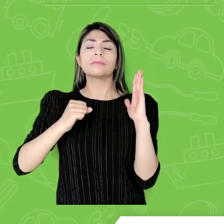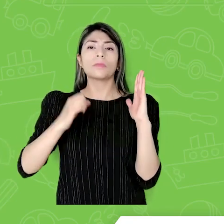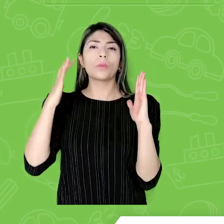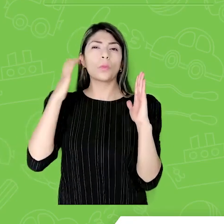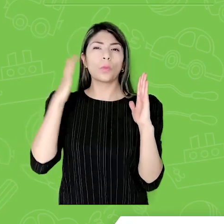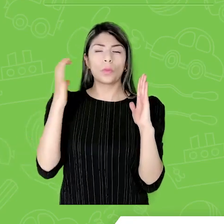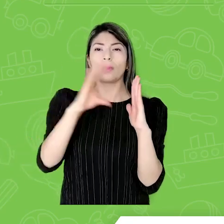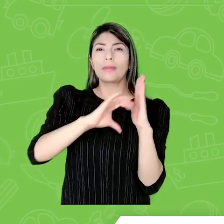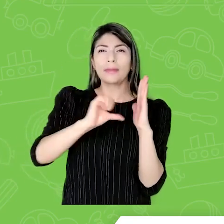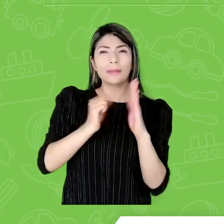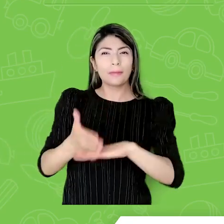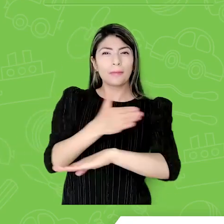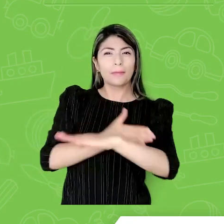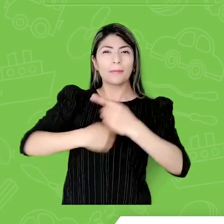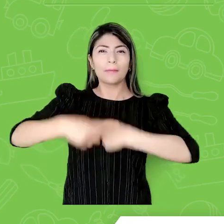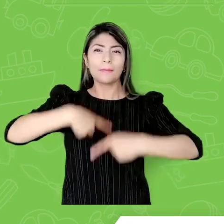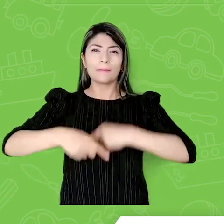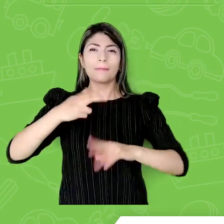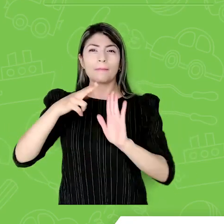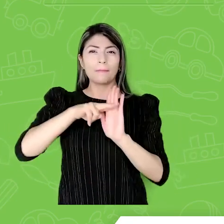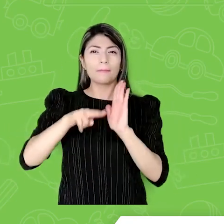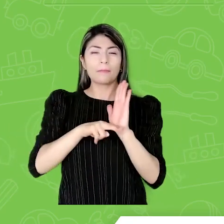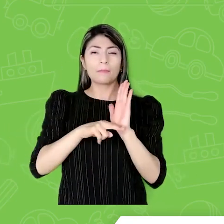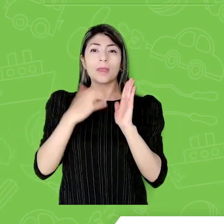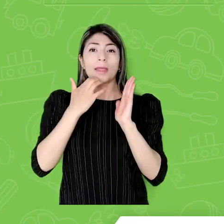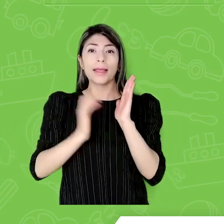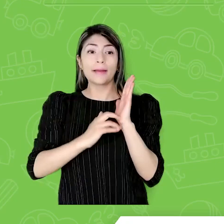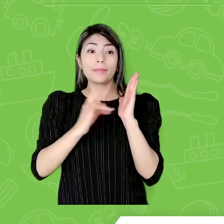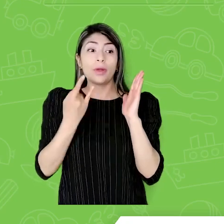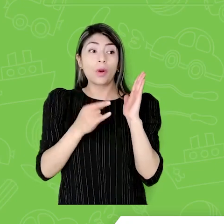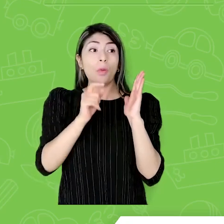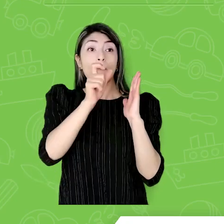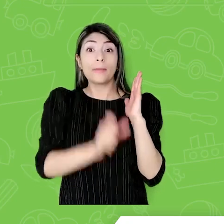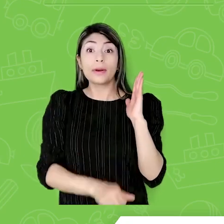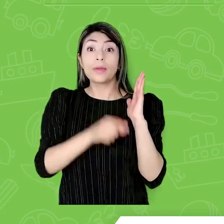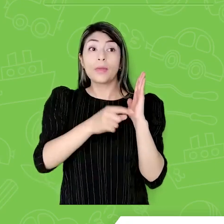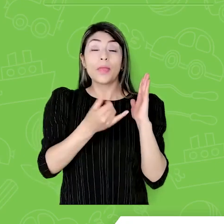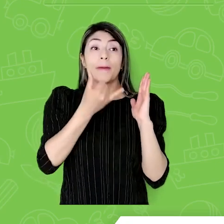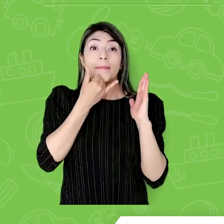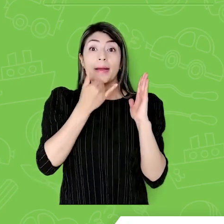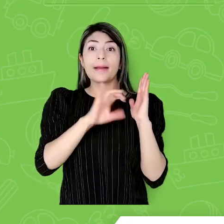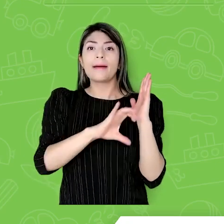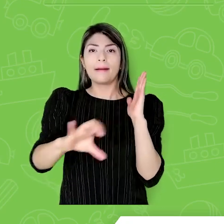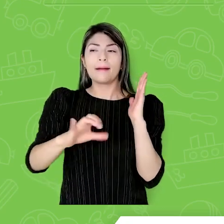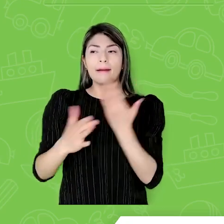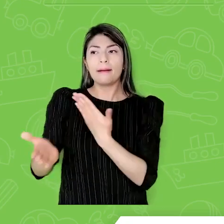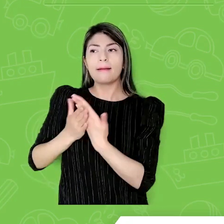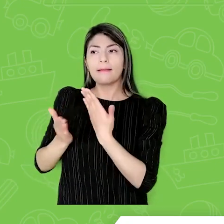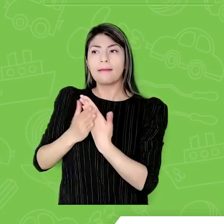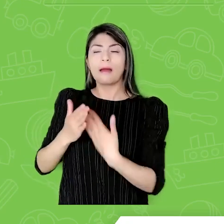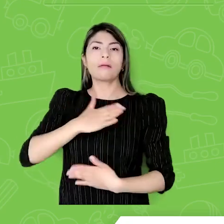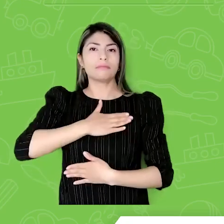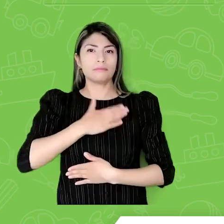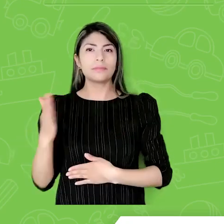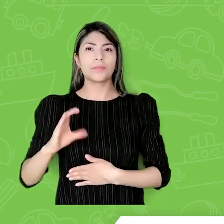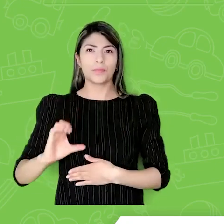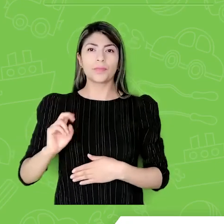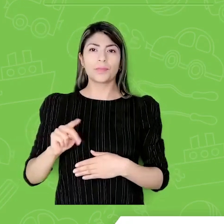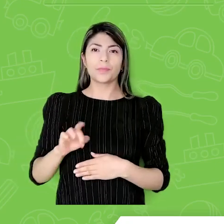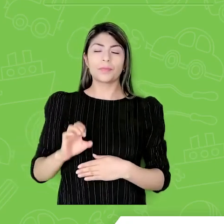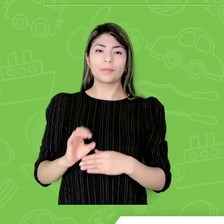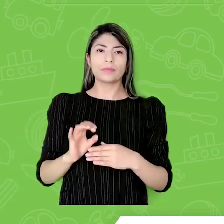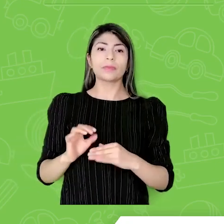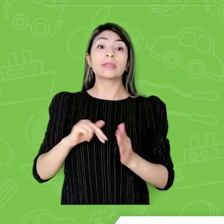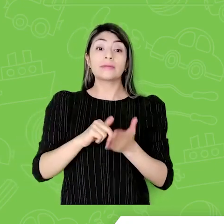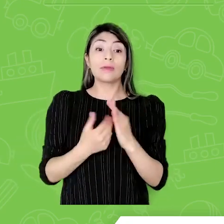que se refiere el precitado artículo de dicha norma. Las solicitudes de esta clase que se reciban por un medio diferente al indicado